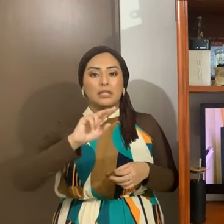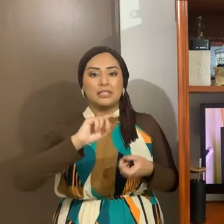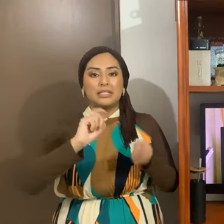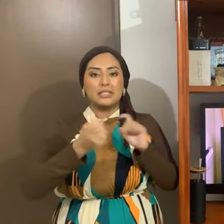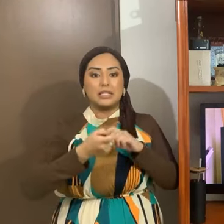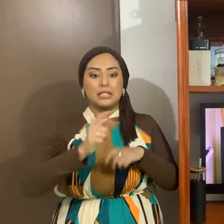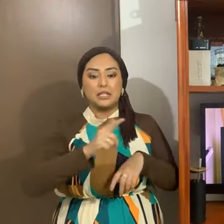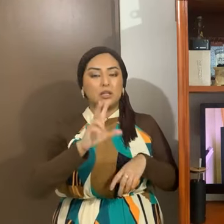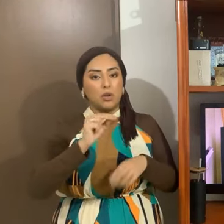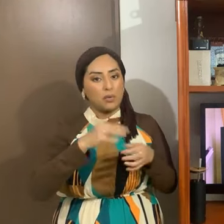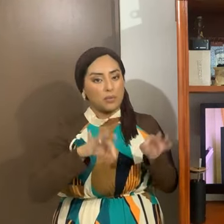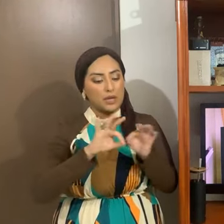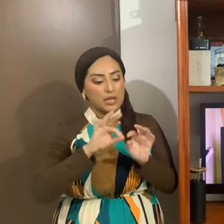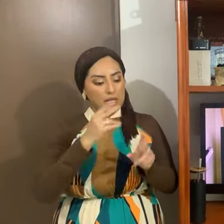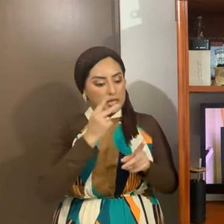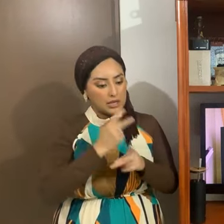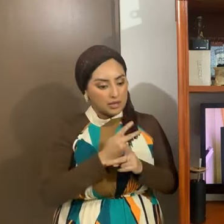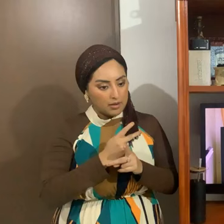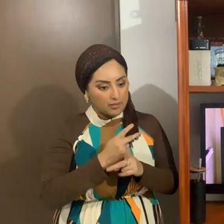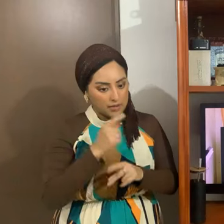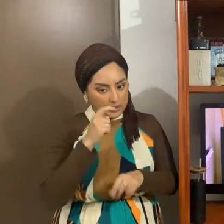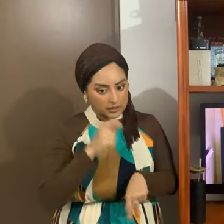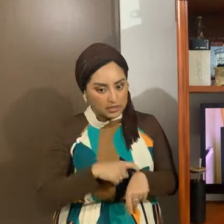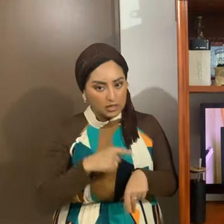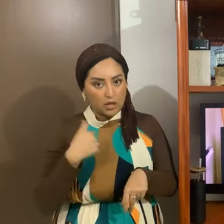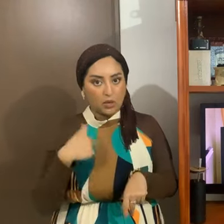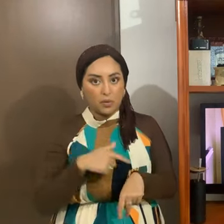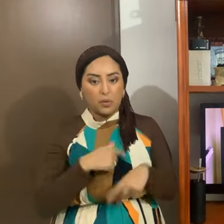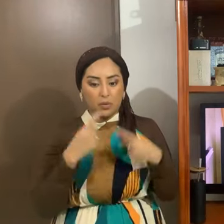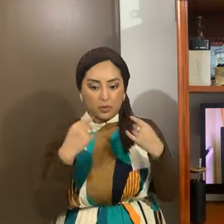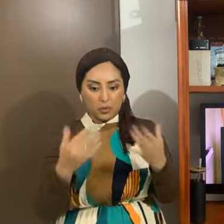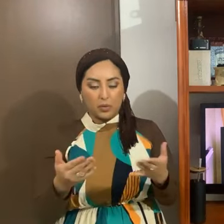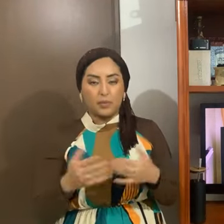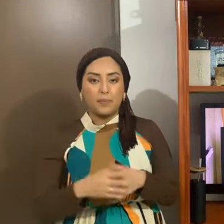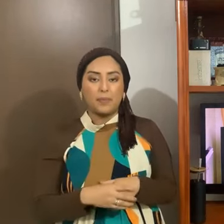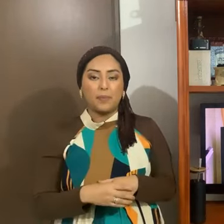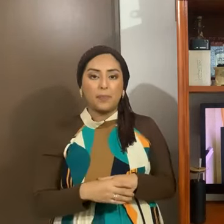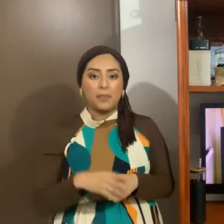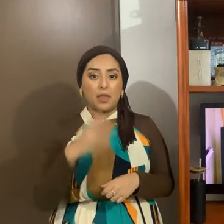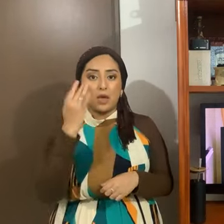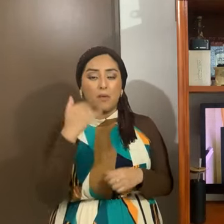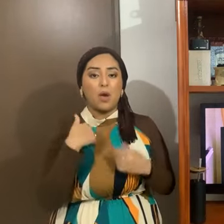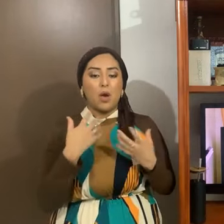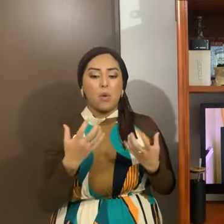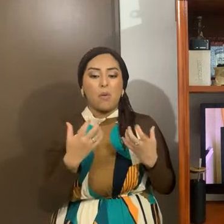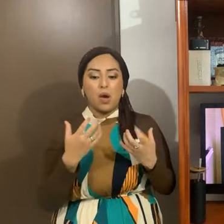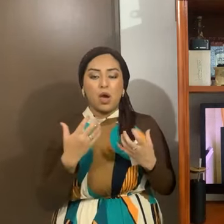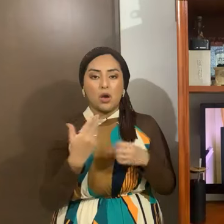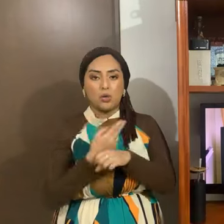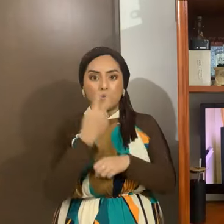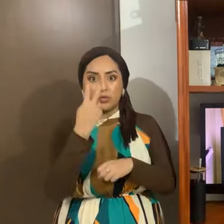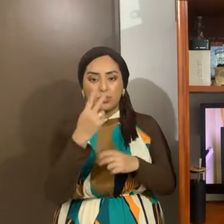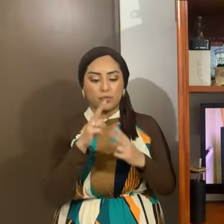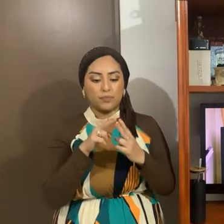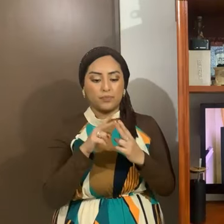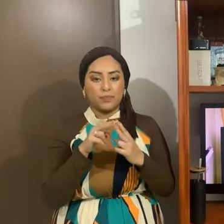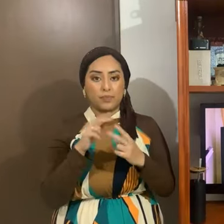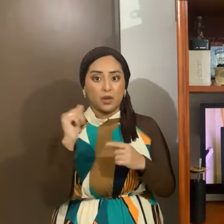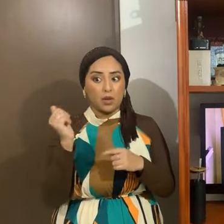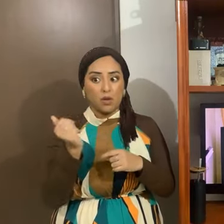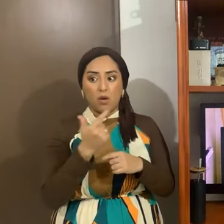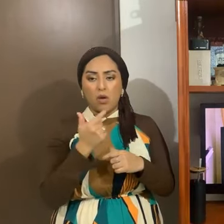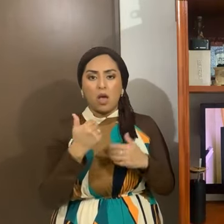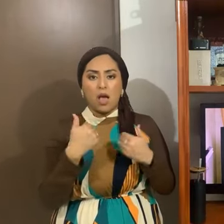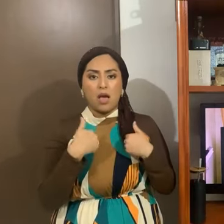intercambiarlo. Debemos cumplir en el momento en el que lo vamos a agendar. Por eso quise remitirme a estos dos puntos, porque todos